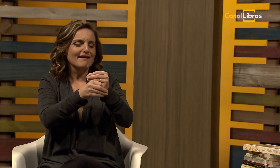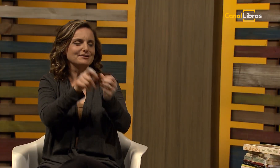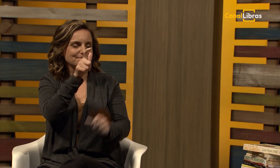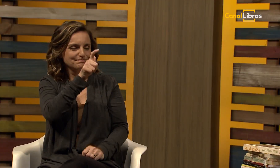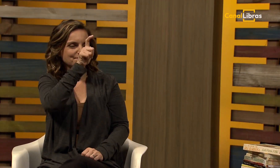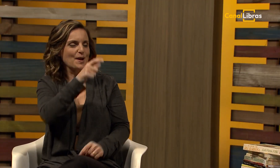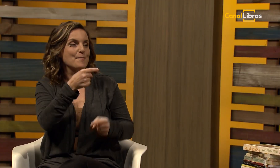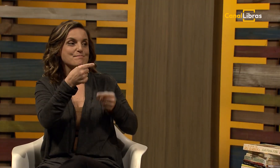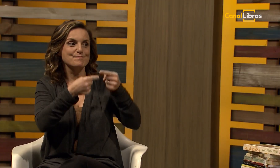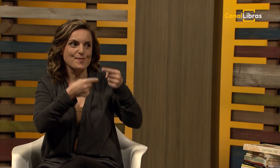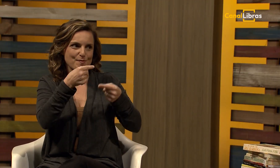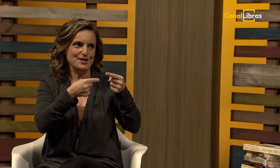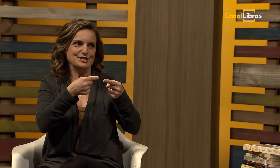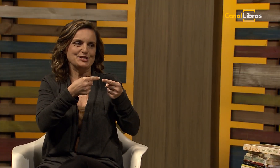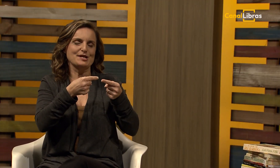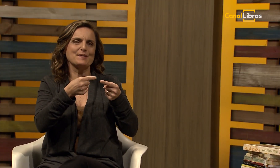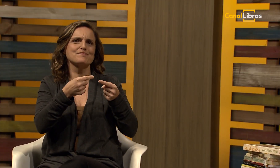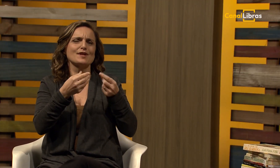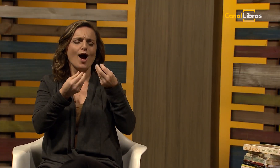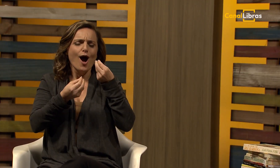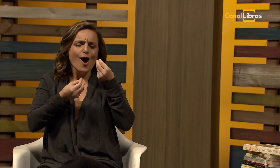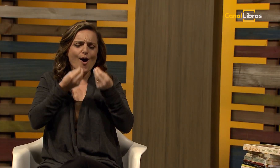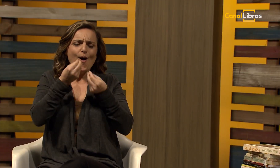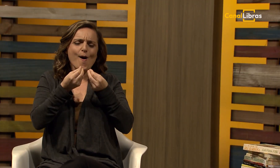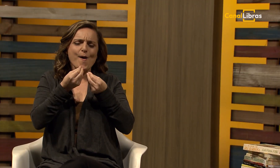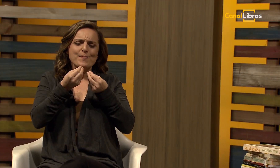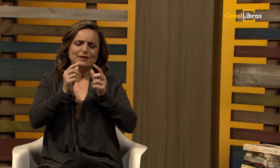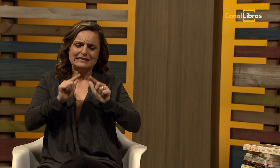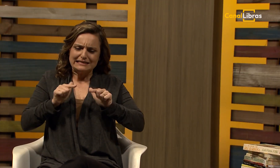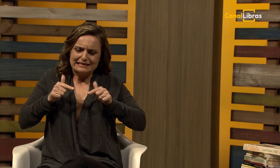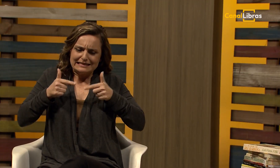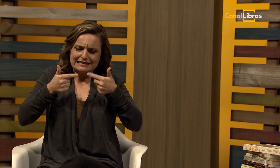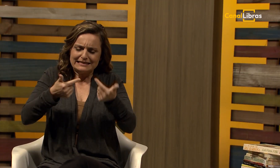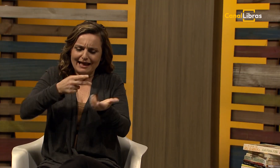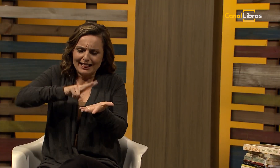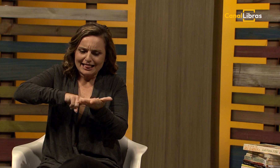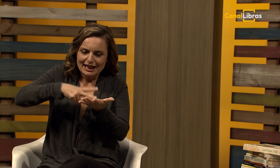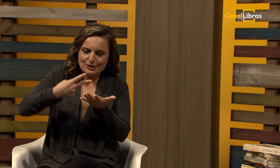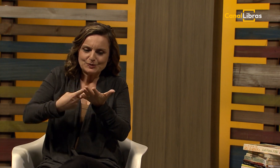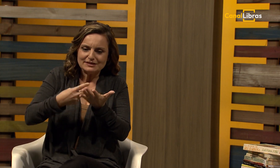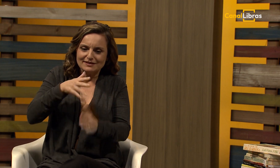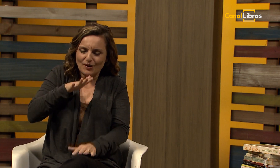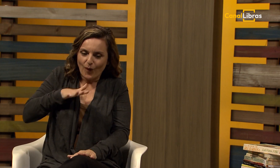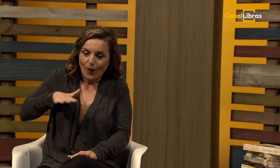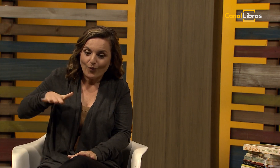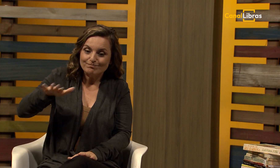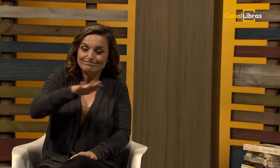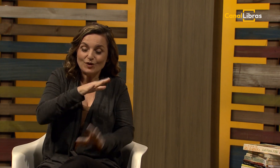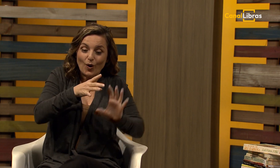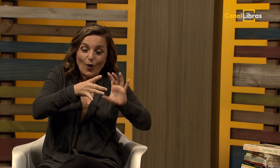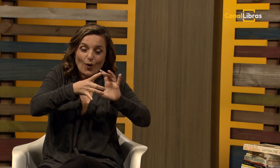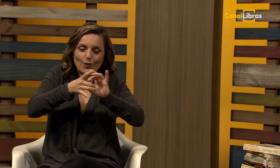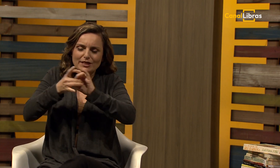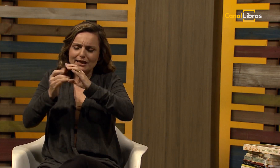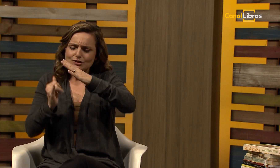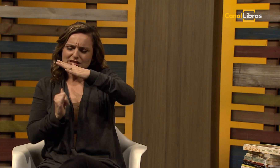E fazendo um gancho sobre essa sua colocação, quais são os desafios do tradutor e intérprete em âmbitos